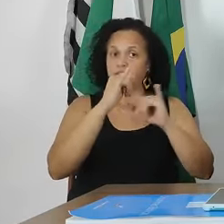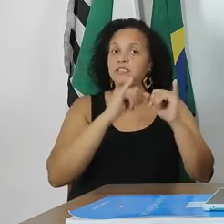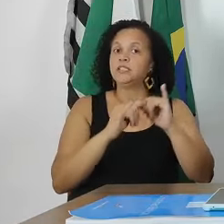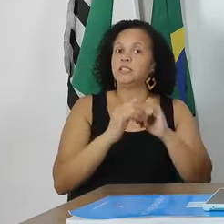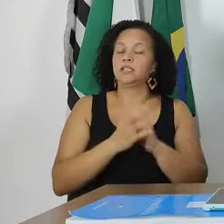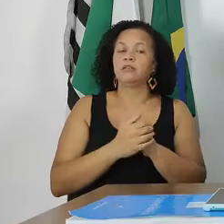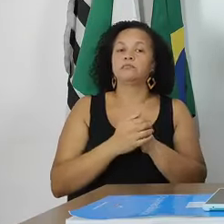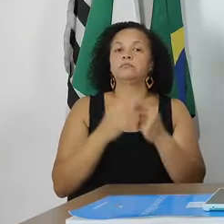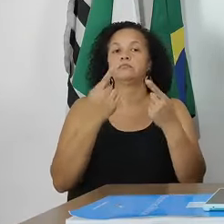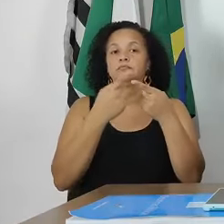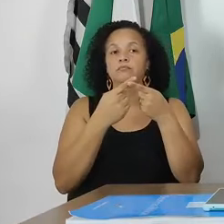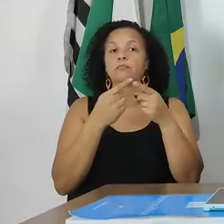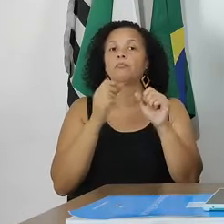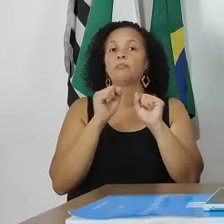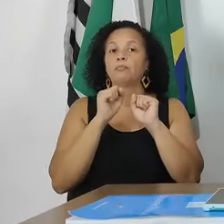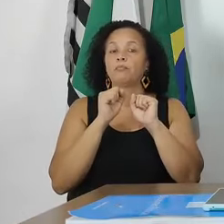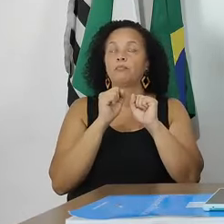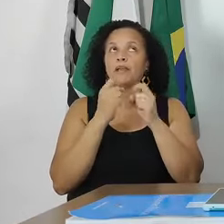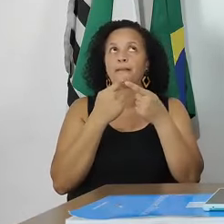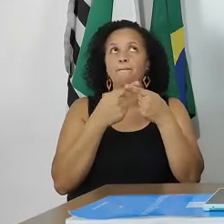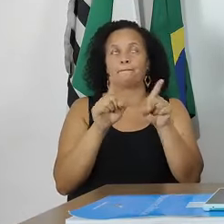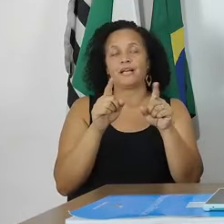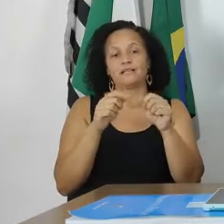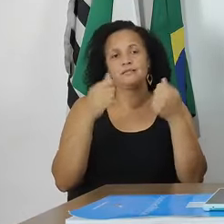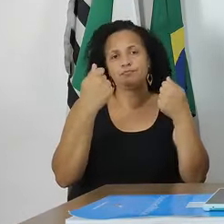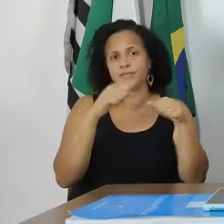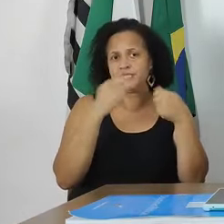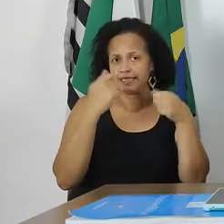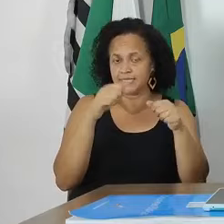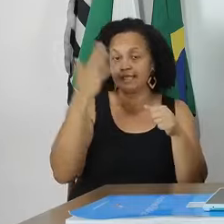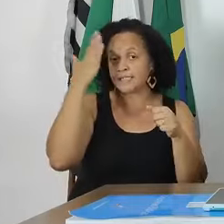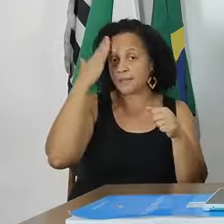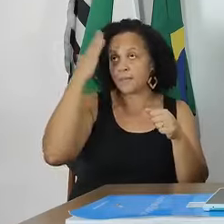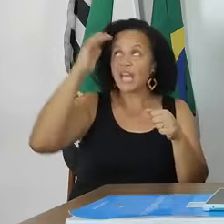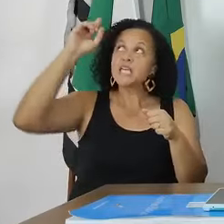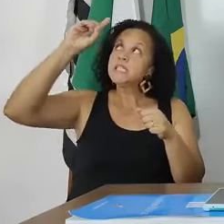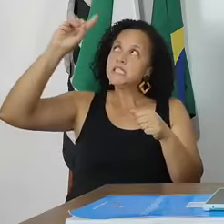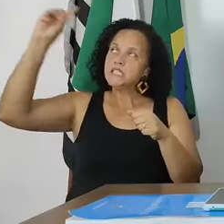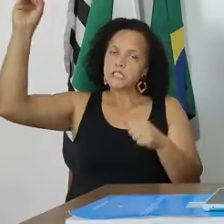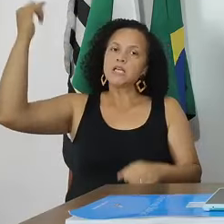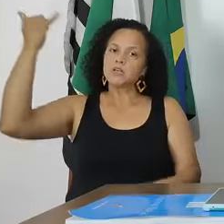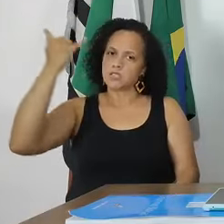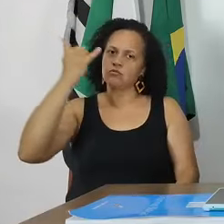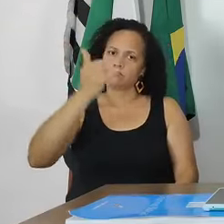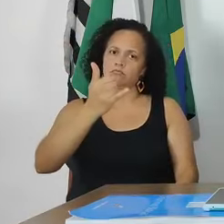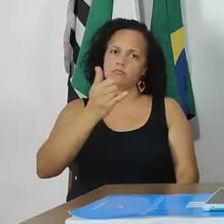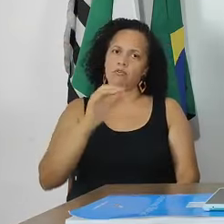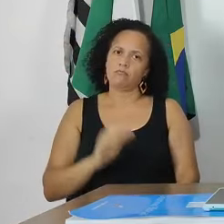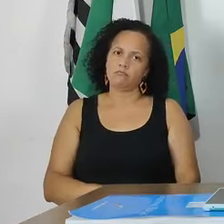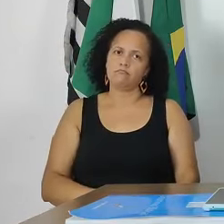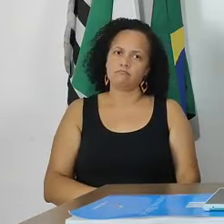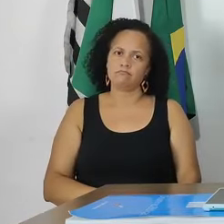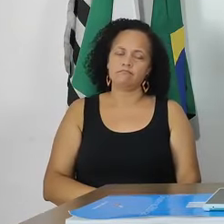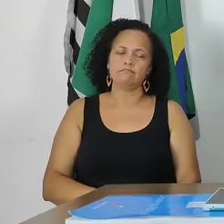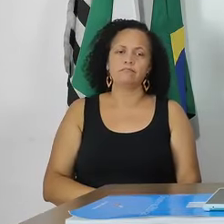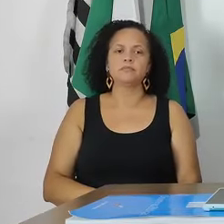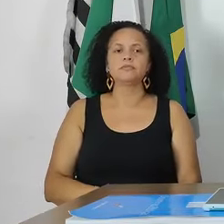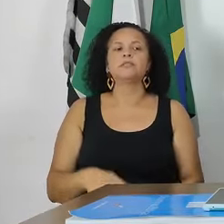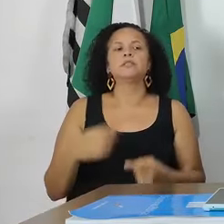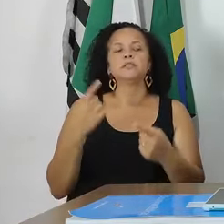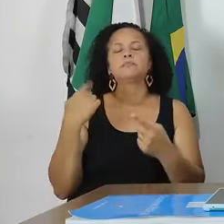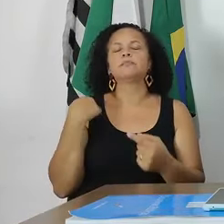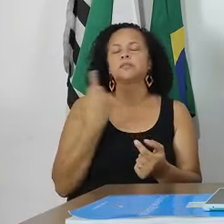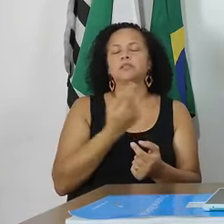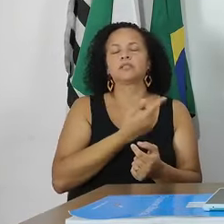os nossos devocionais, que eles venham nos fortalecer, para que quando chegar essas horas que o falso